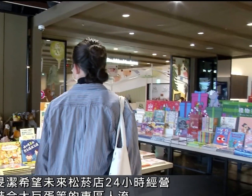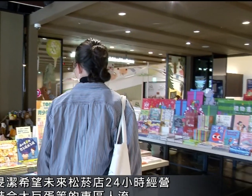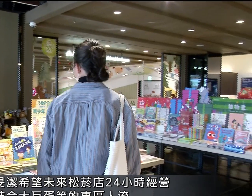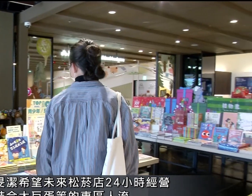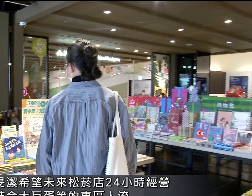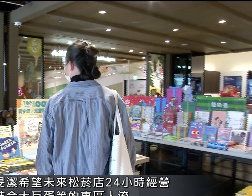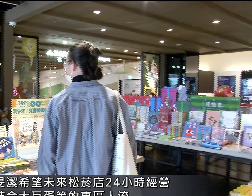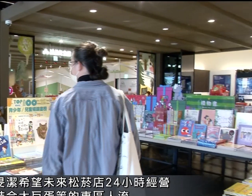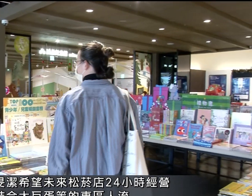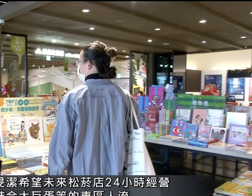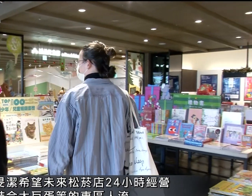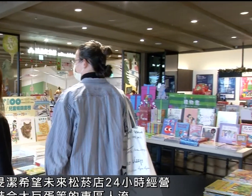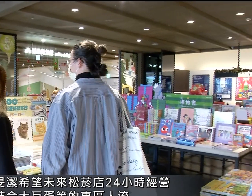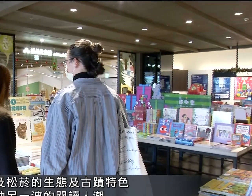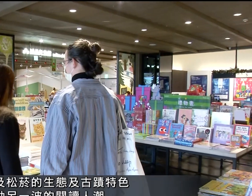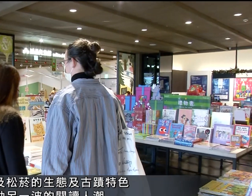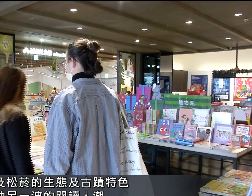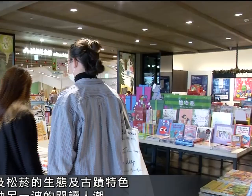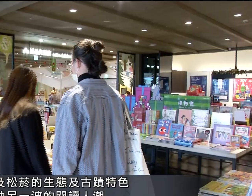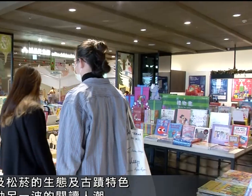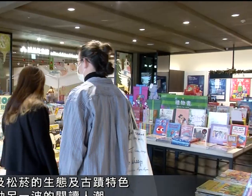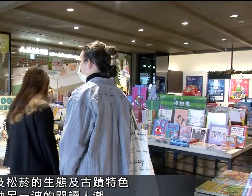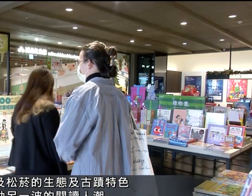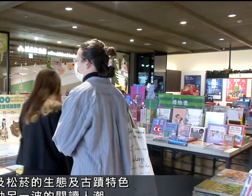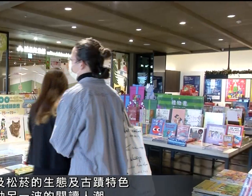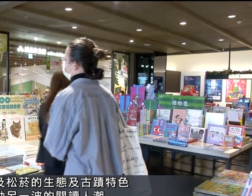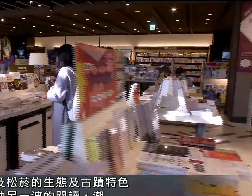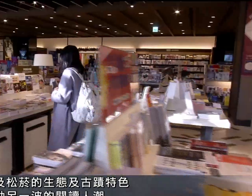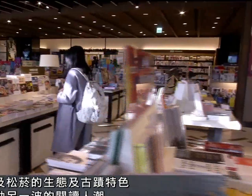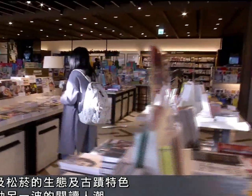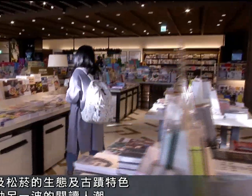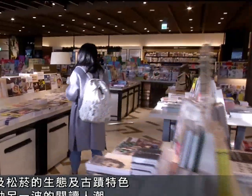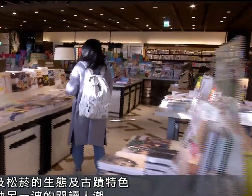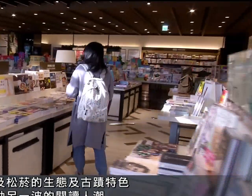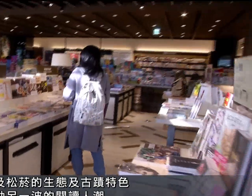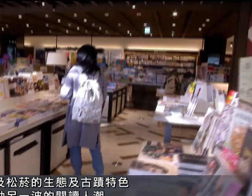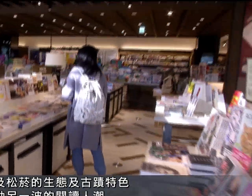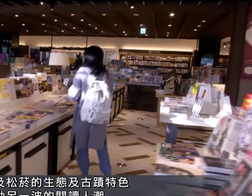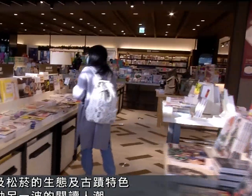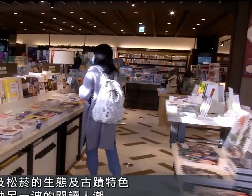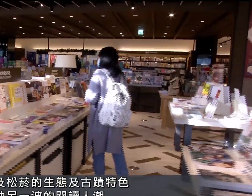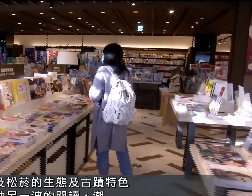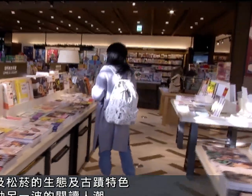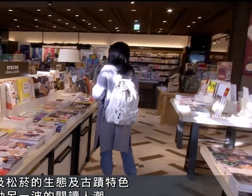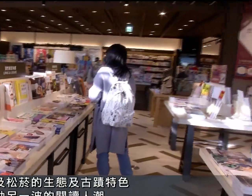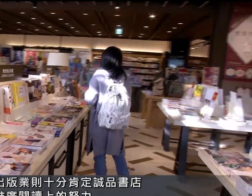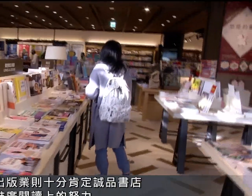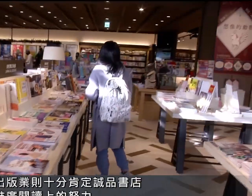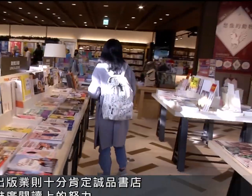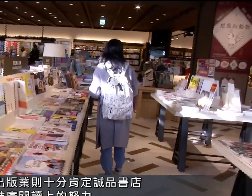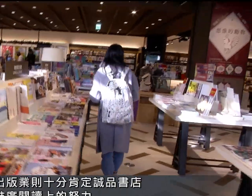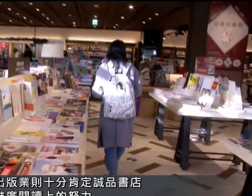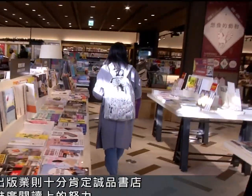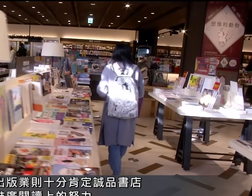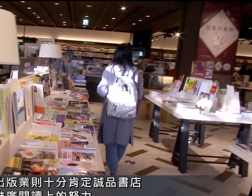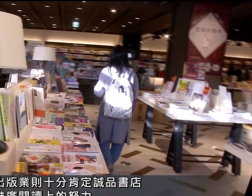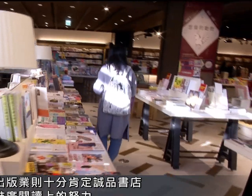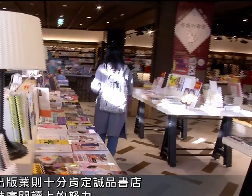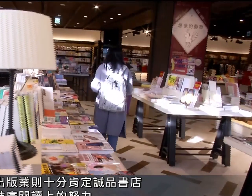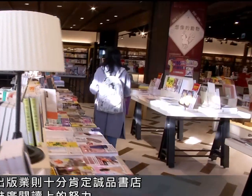的东区人潮，以及松烟的生态及古迹特色，带动另一波的阅读人潮。而出版业则十分肯定诚品书店